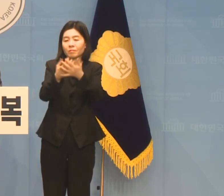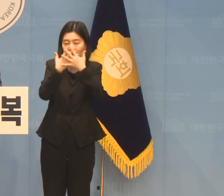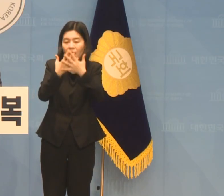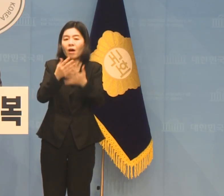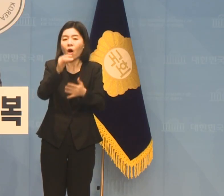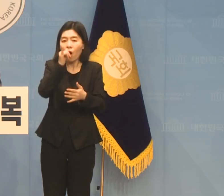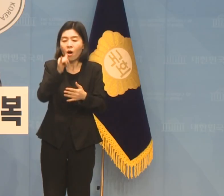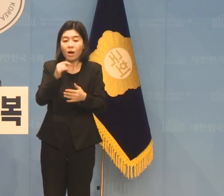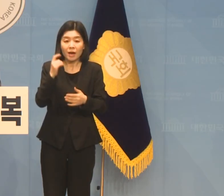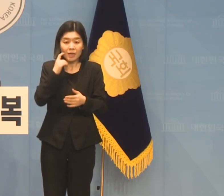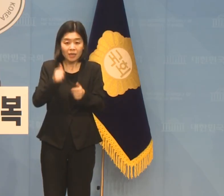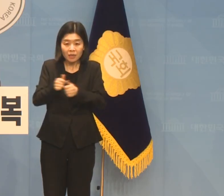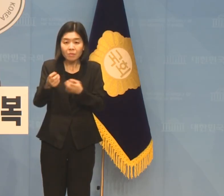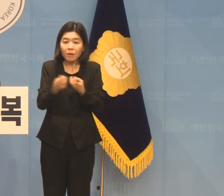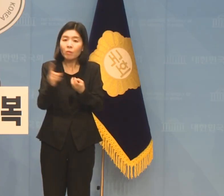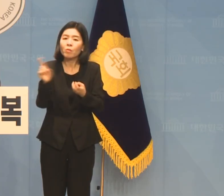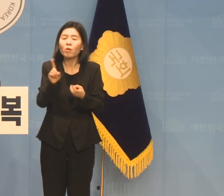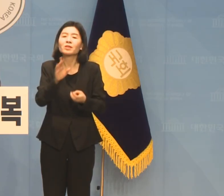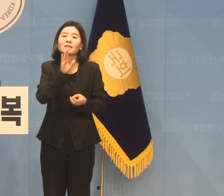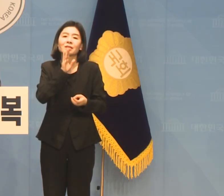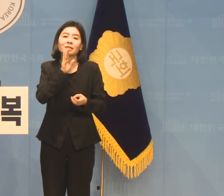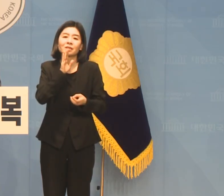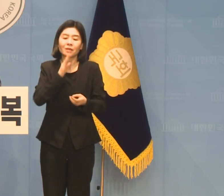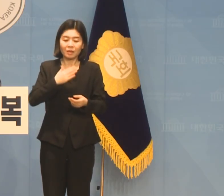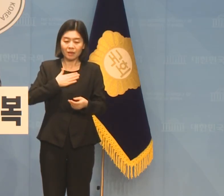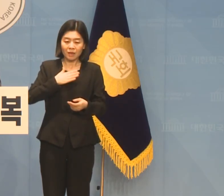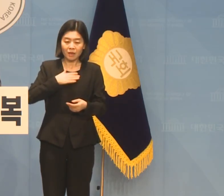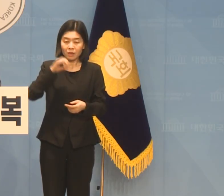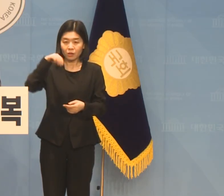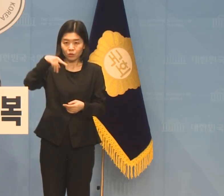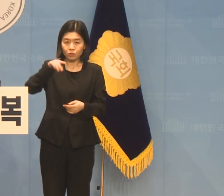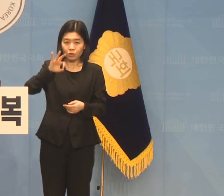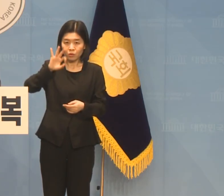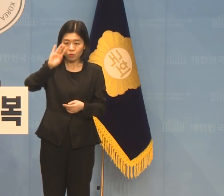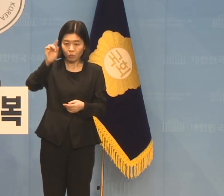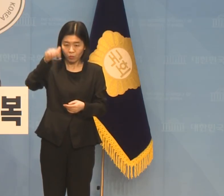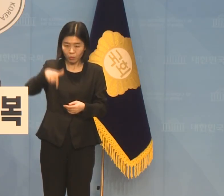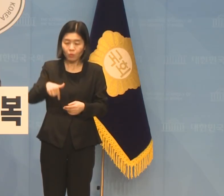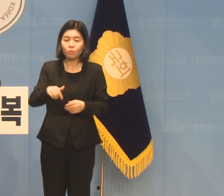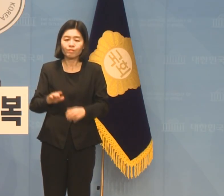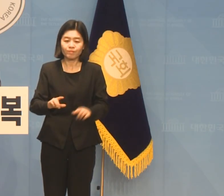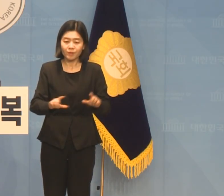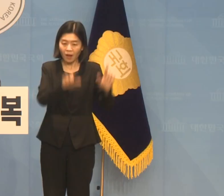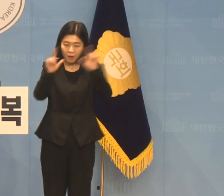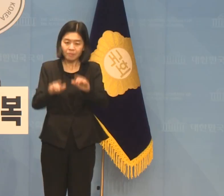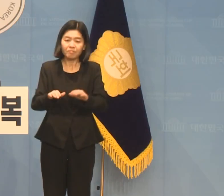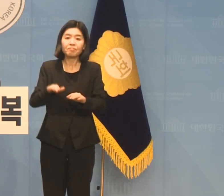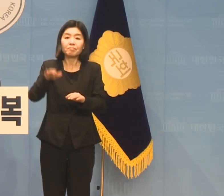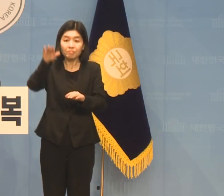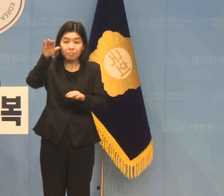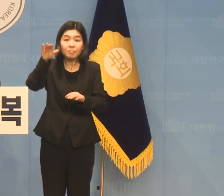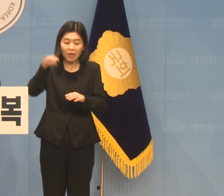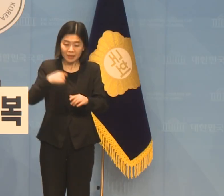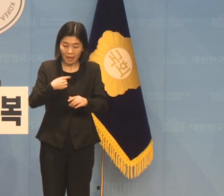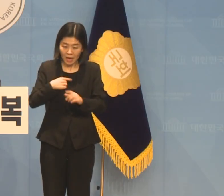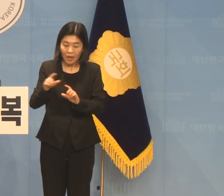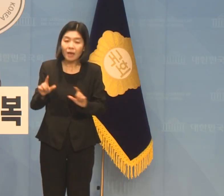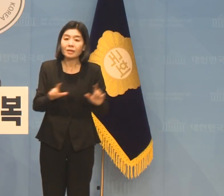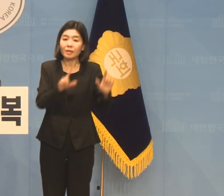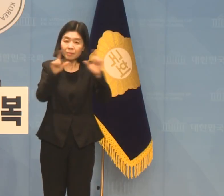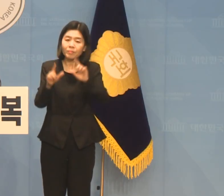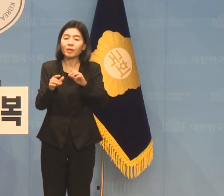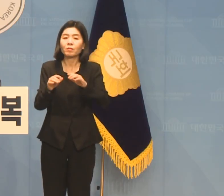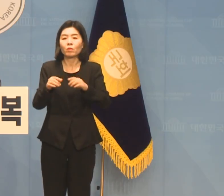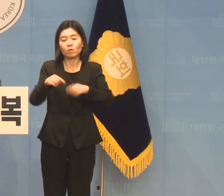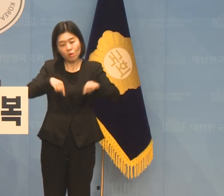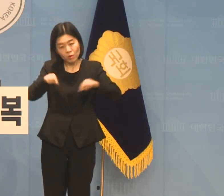없는 것입니다. 유정복이 살아온 과정에서 일해온 실적과 성과에서 그리고 일관된 국가